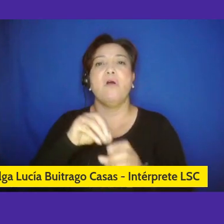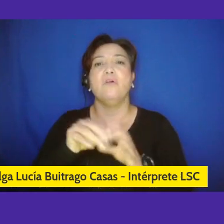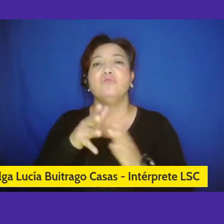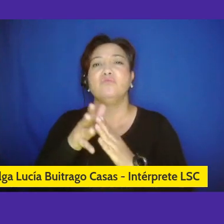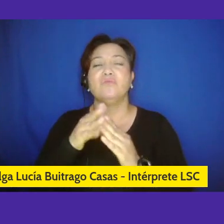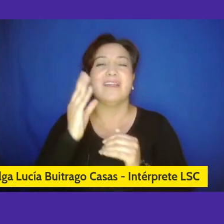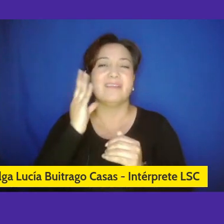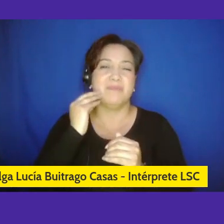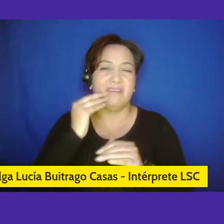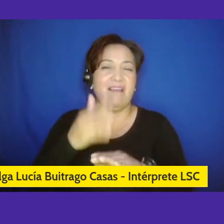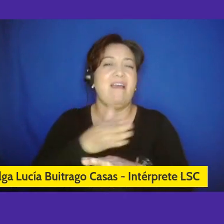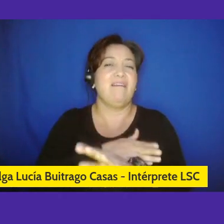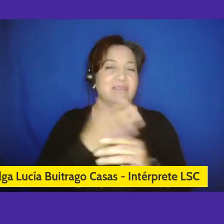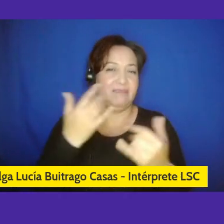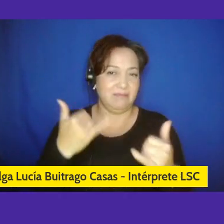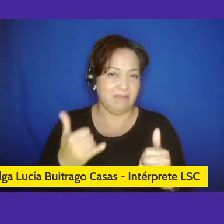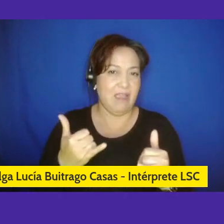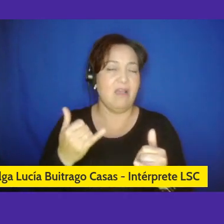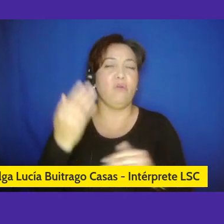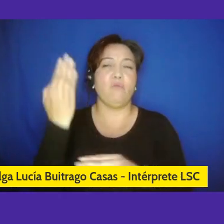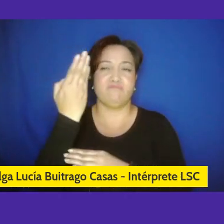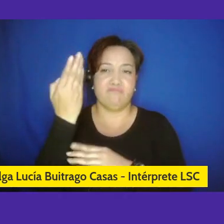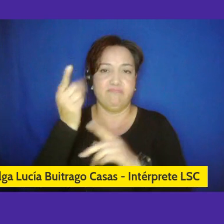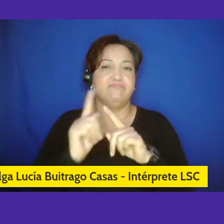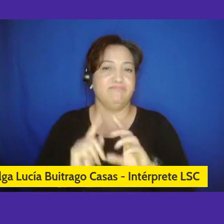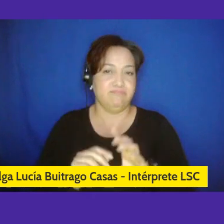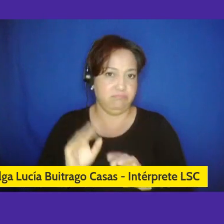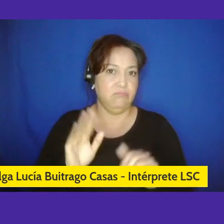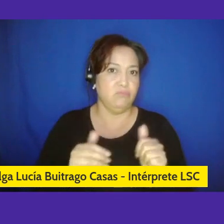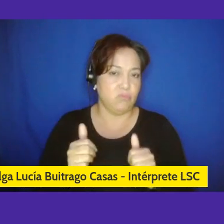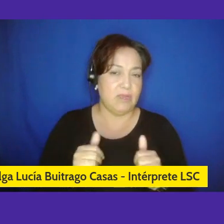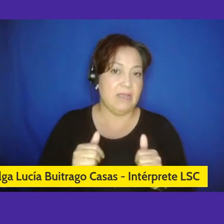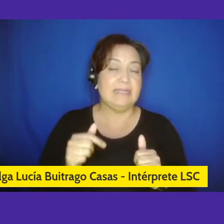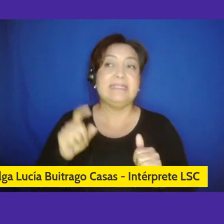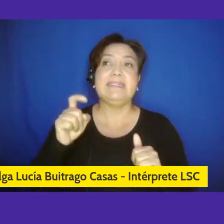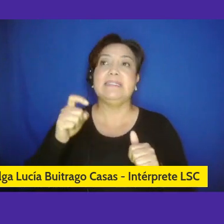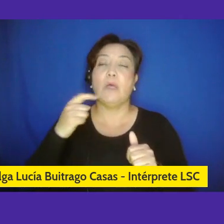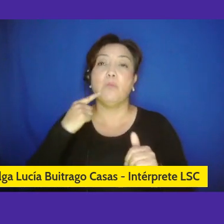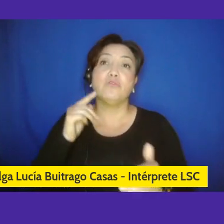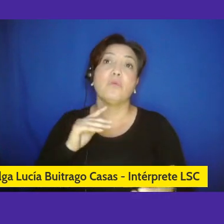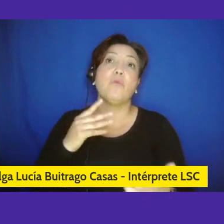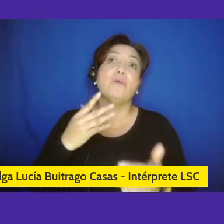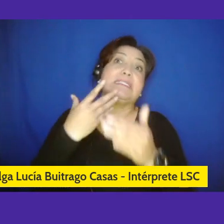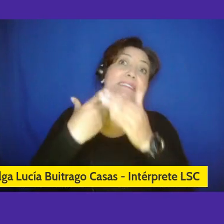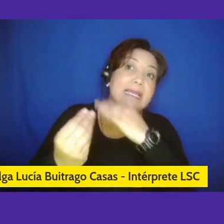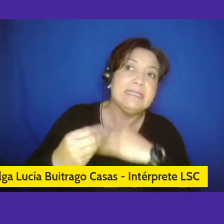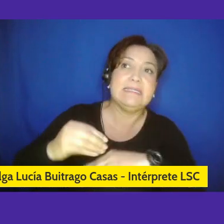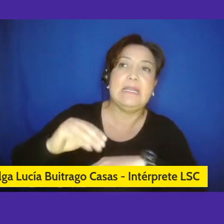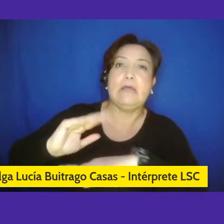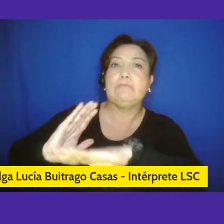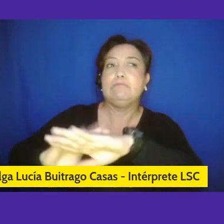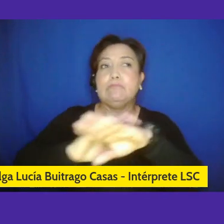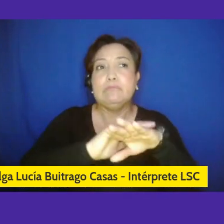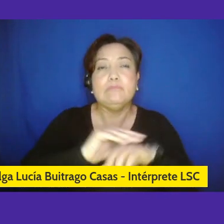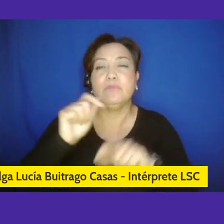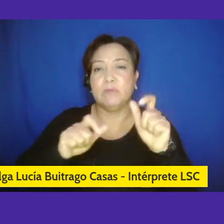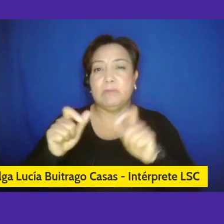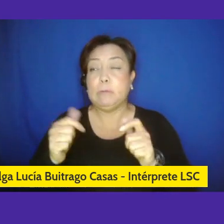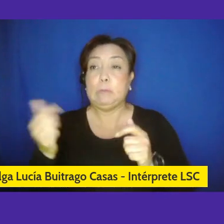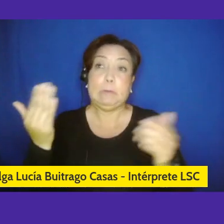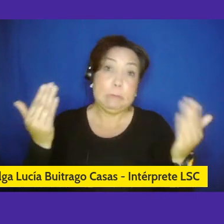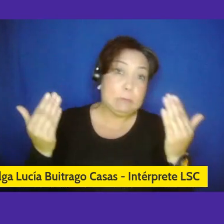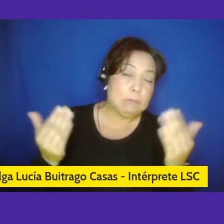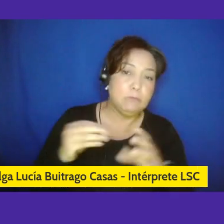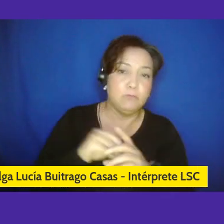con varias pelis, que salir a buscar al público. O sea, a mí me pasó que estrenamos una película y duré